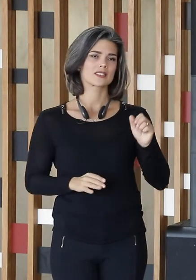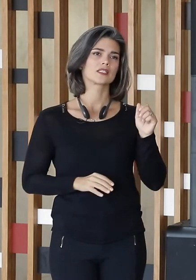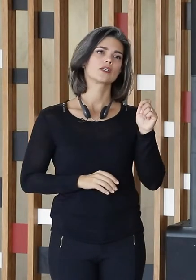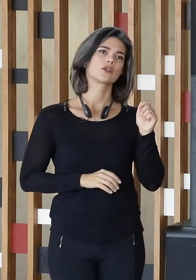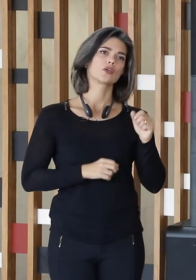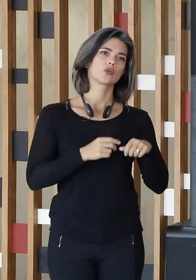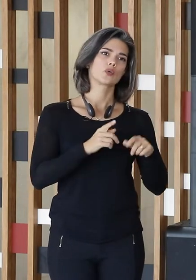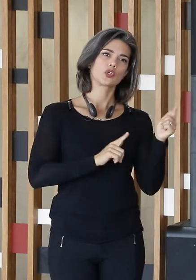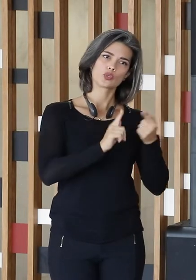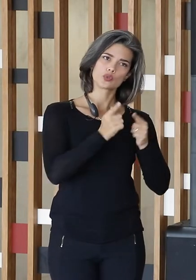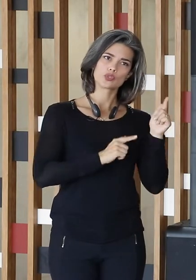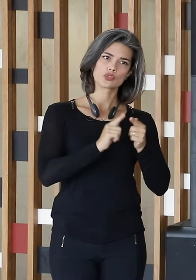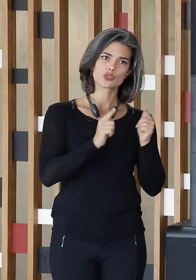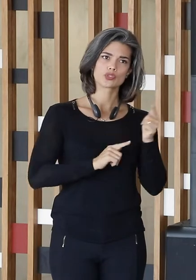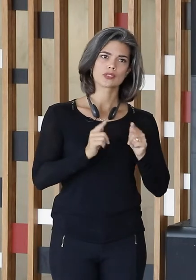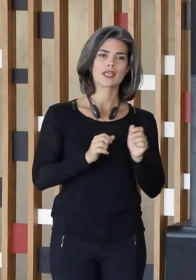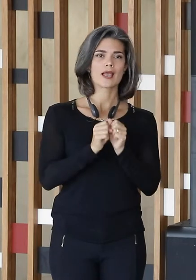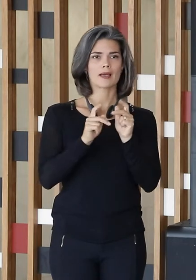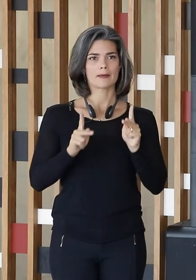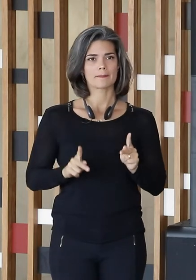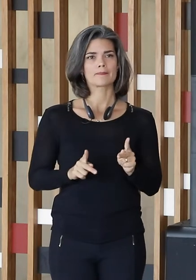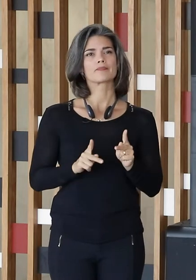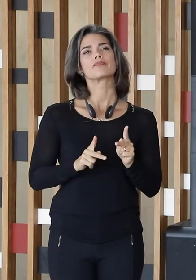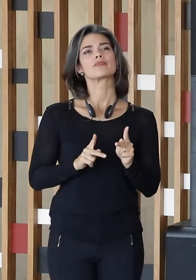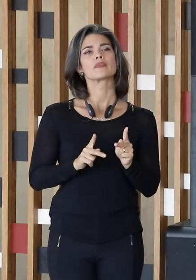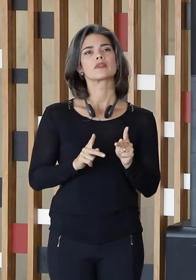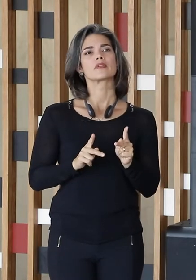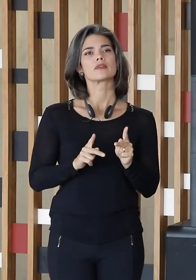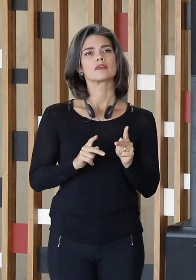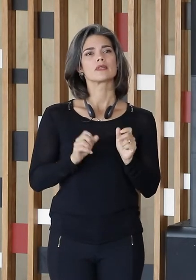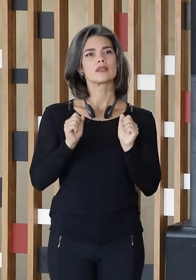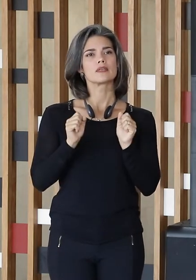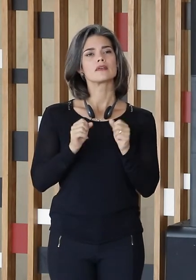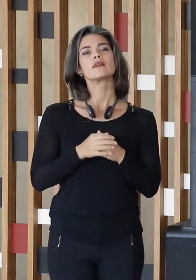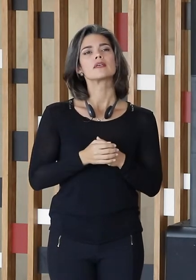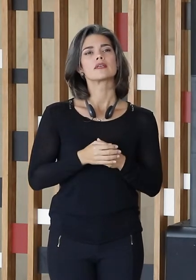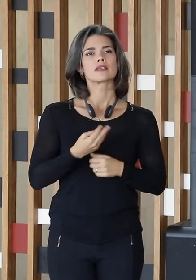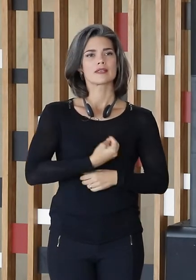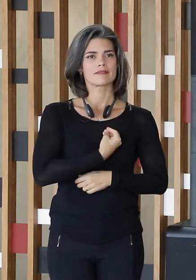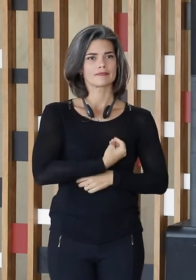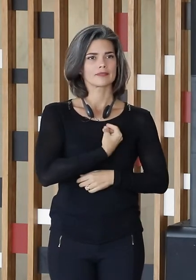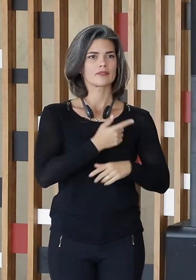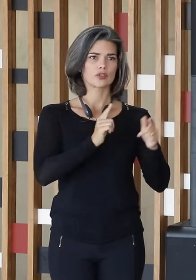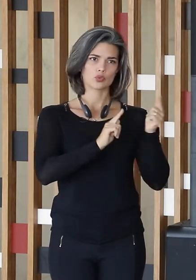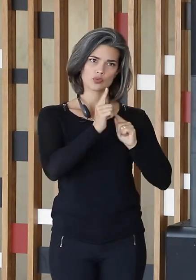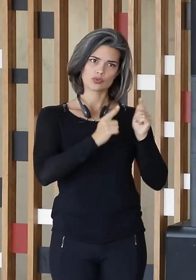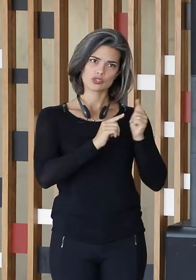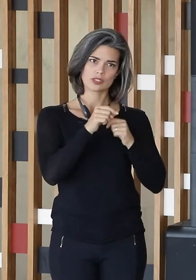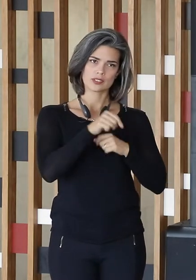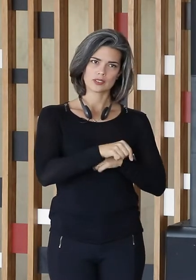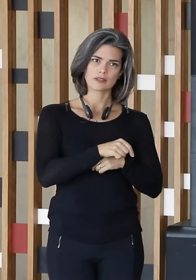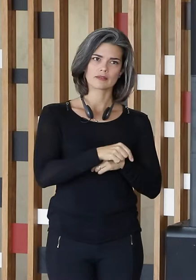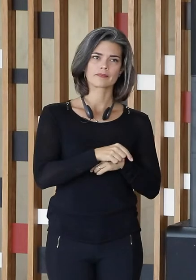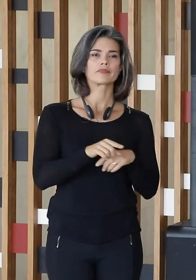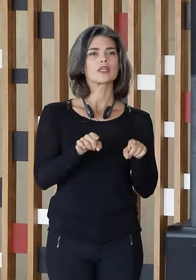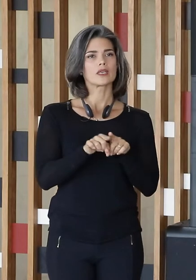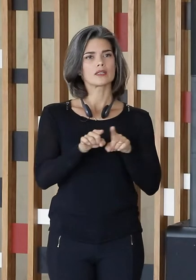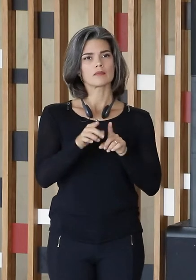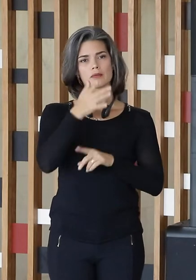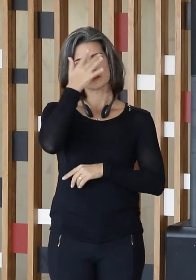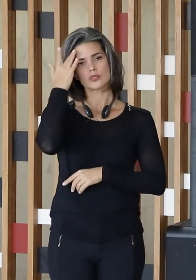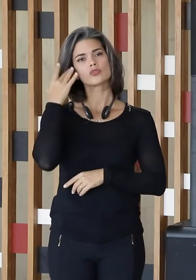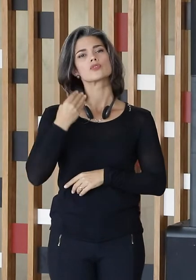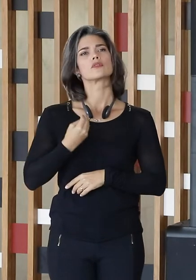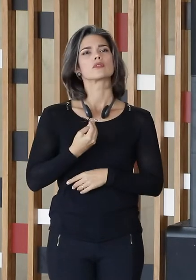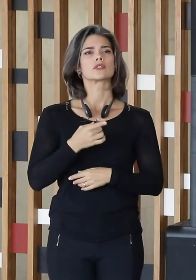os pensionistas e aposentados do INSS que residam no Chile, como também os chilenos, que sejam beneficiários